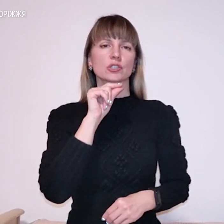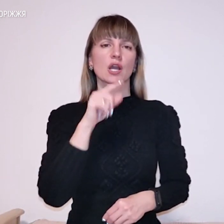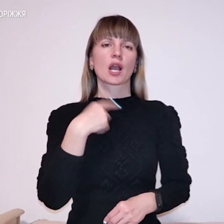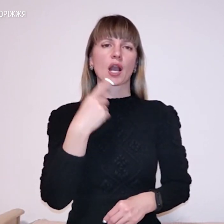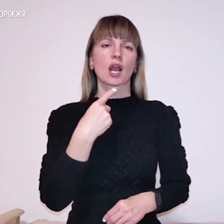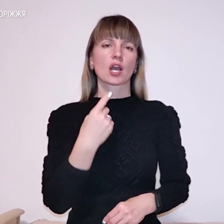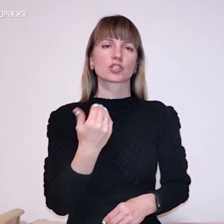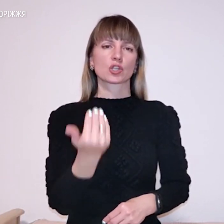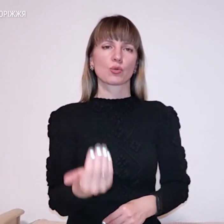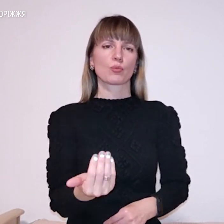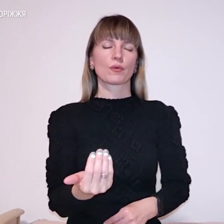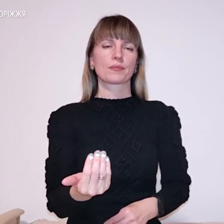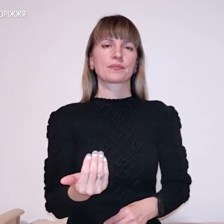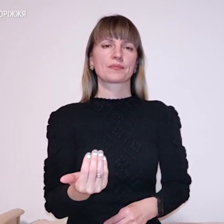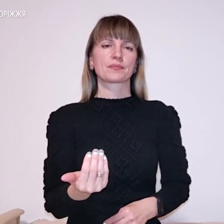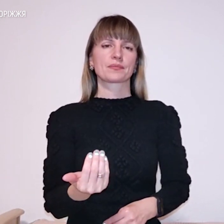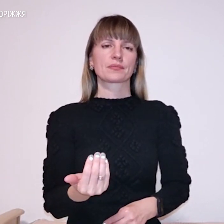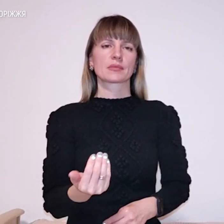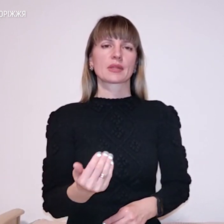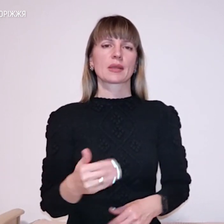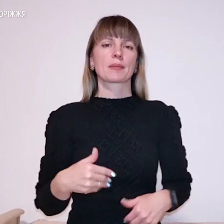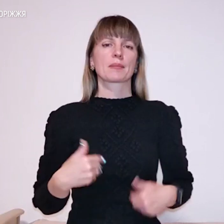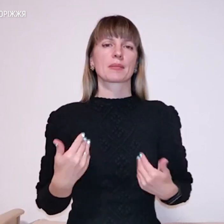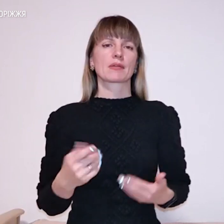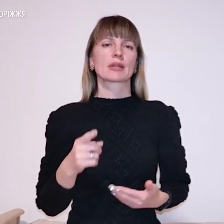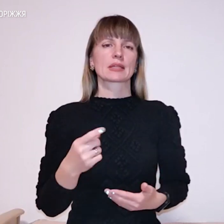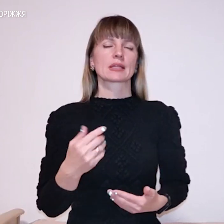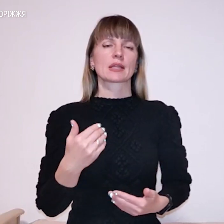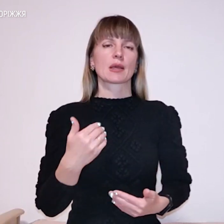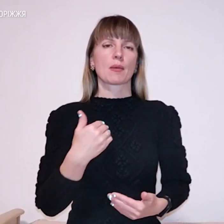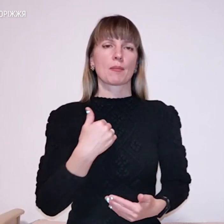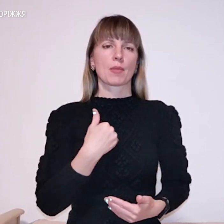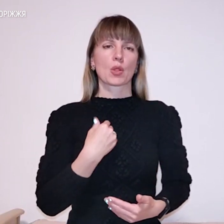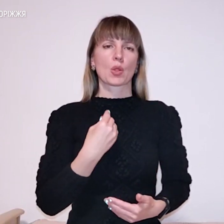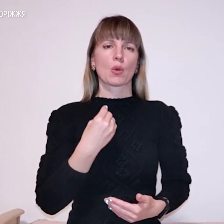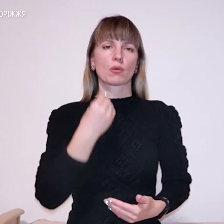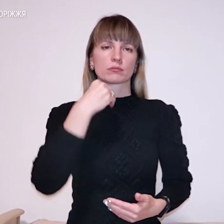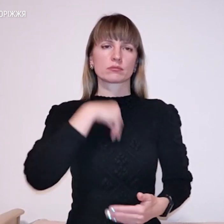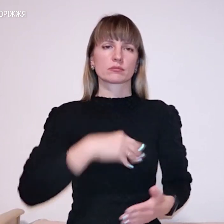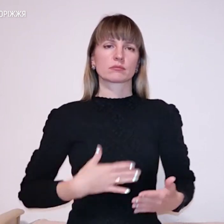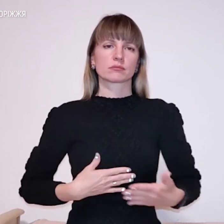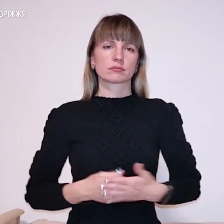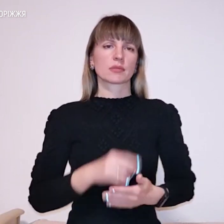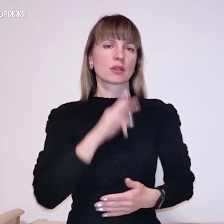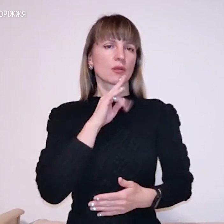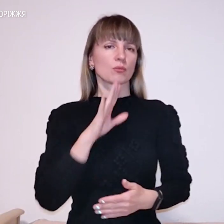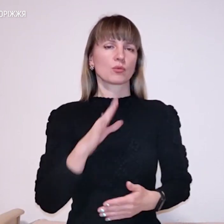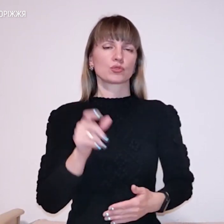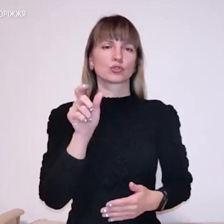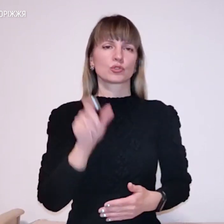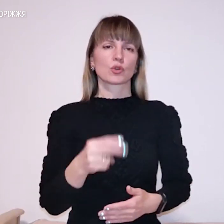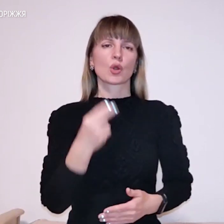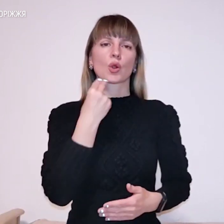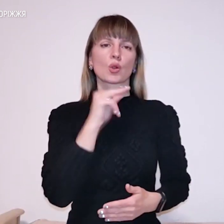до нього. Ні, ти мною не наїсися, чоловіче. Краще пусти